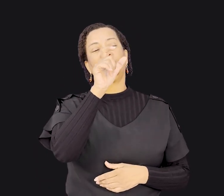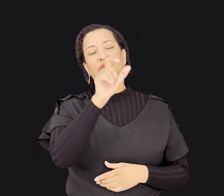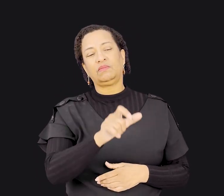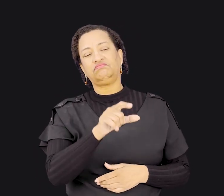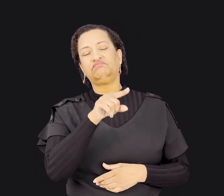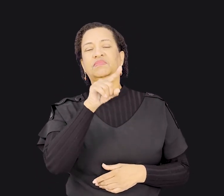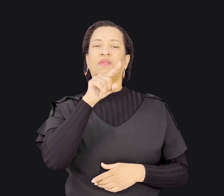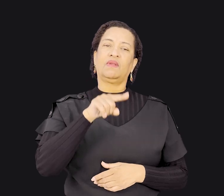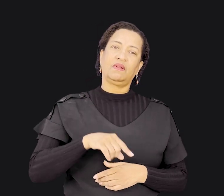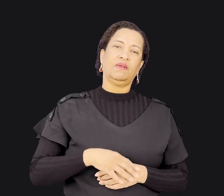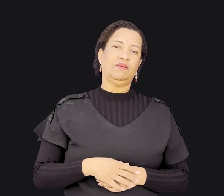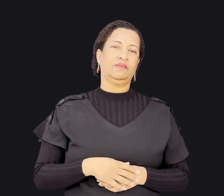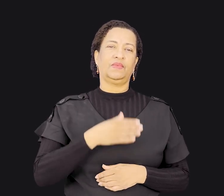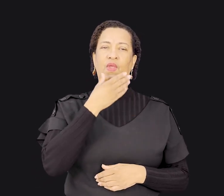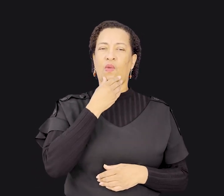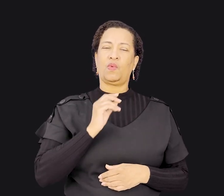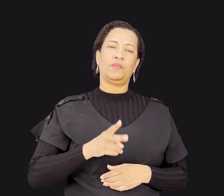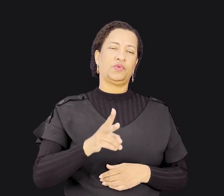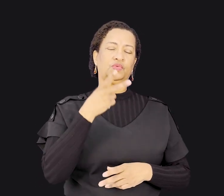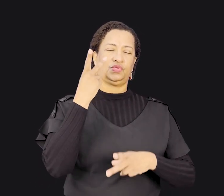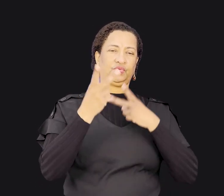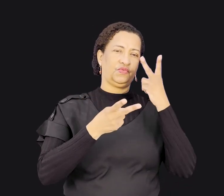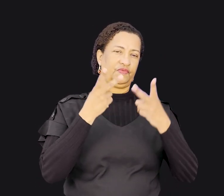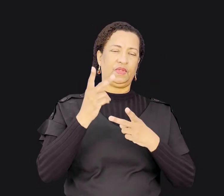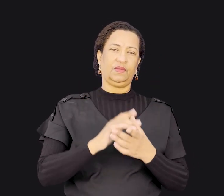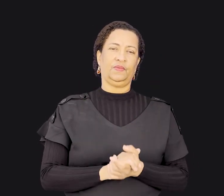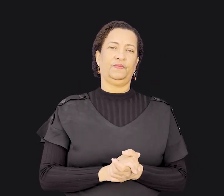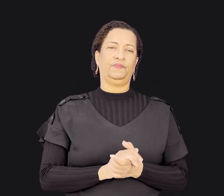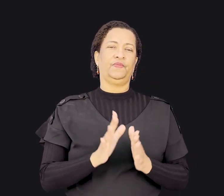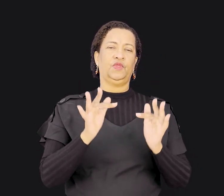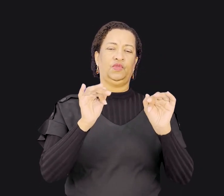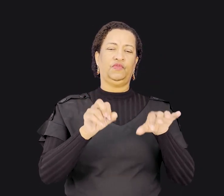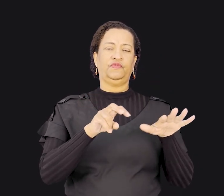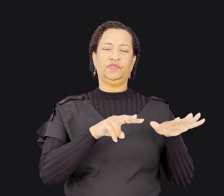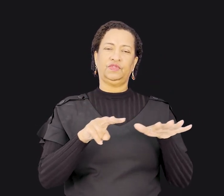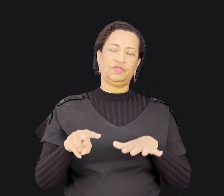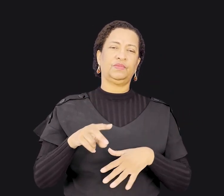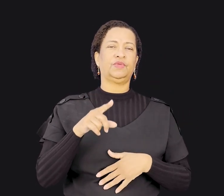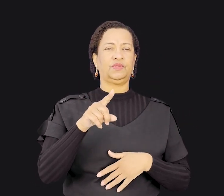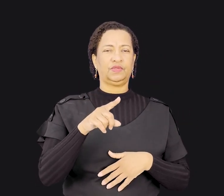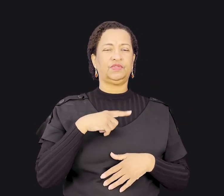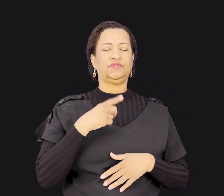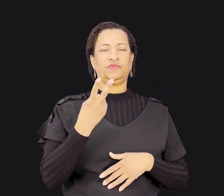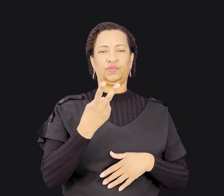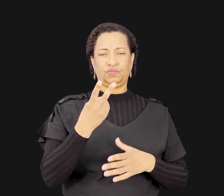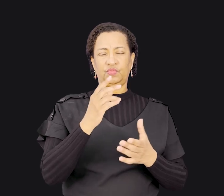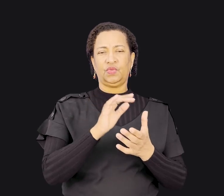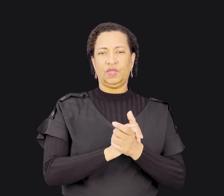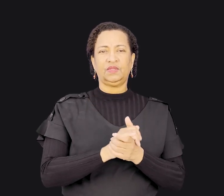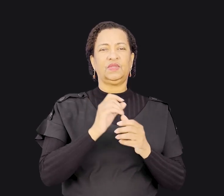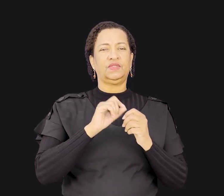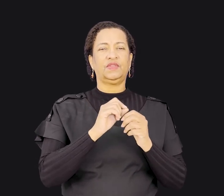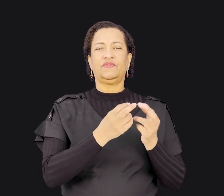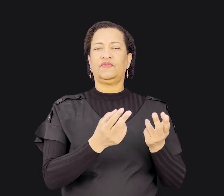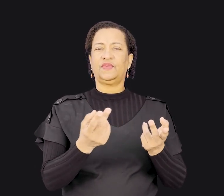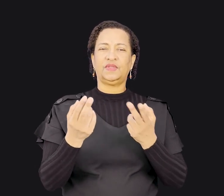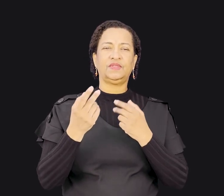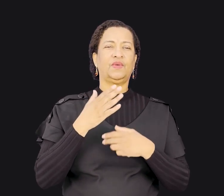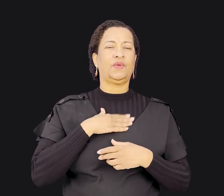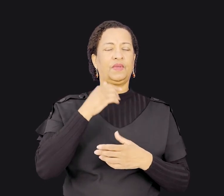é." E o homem continuou a falar: "Nesse final de semana estive com um casal que faz a mesma coisa que minha mulher